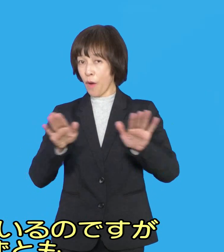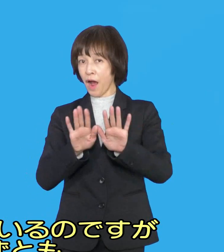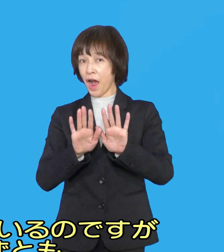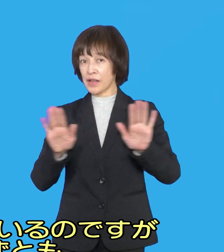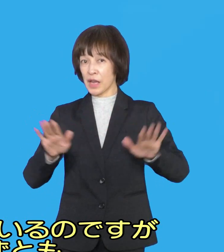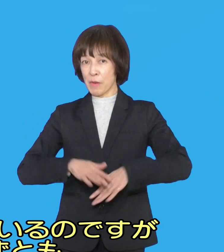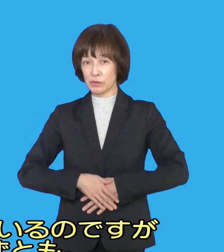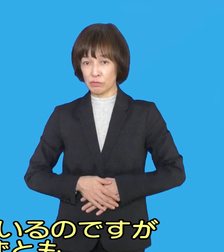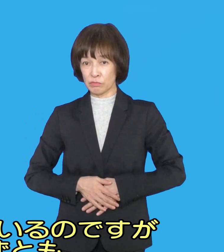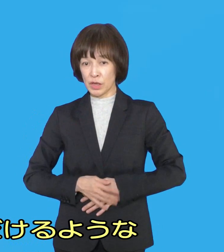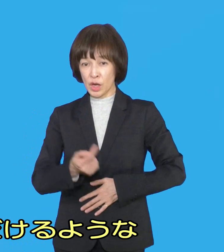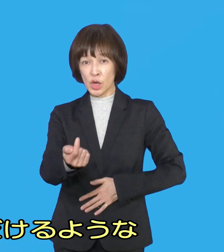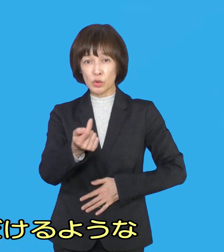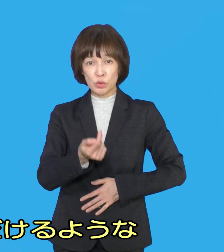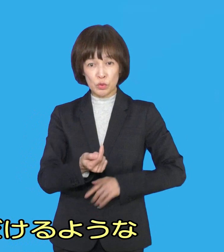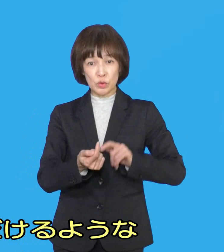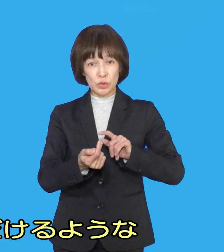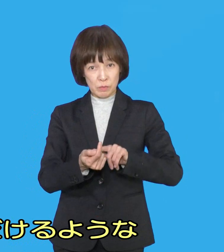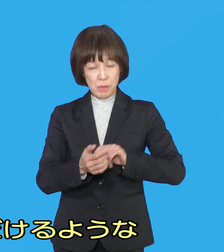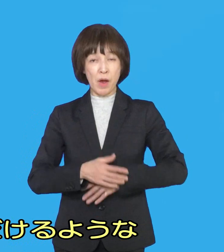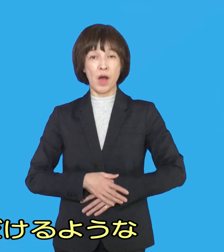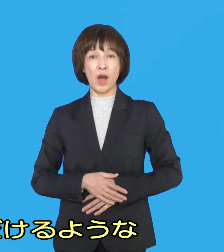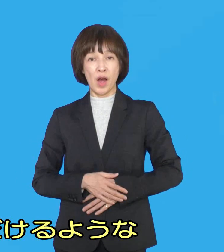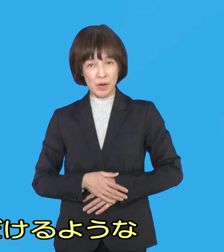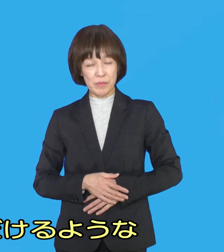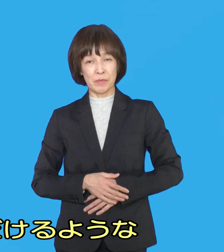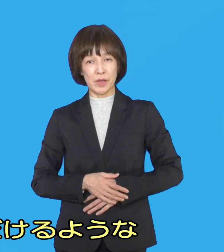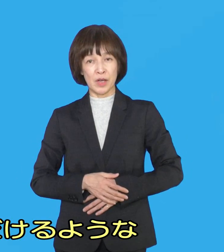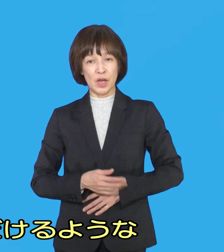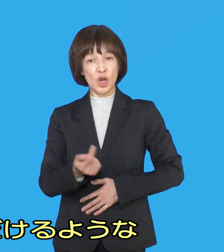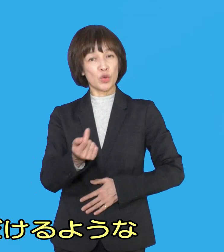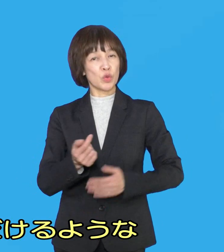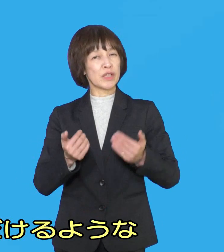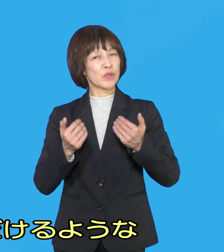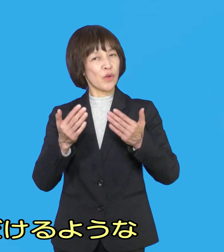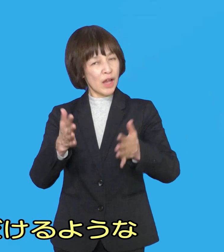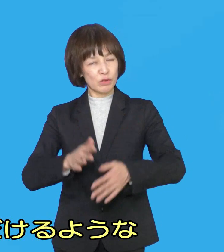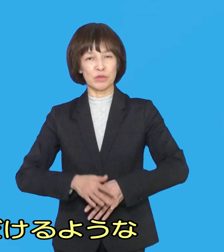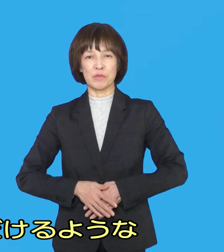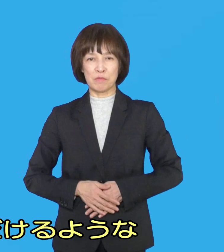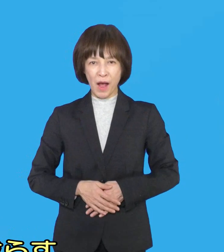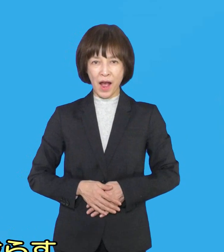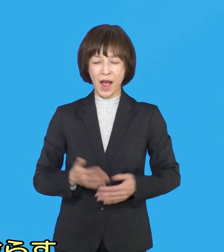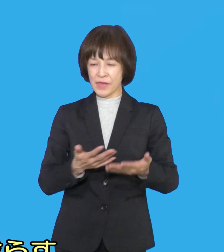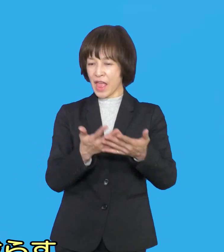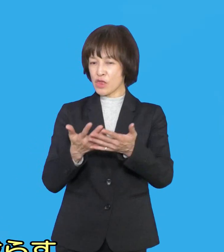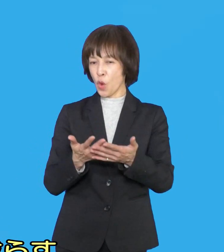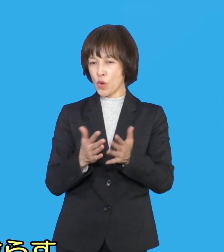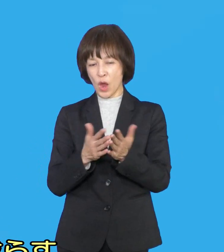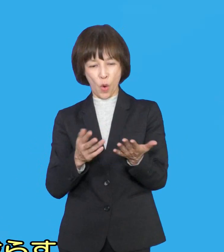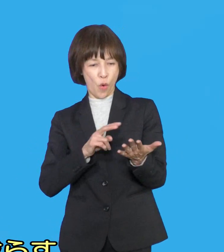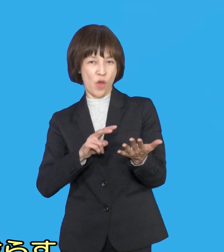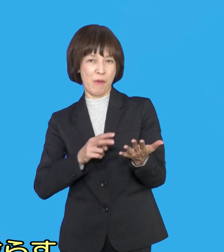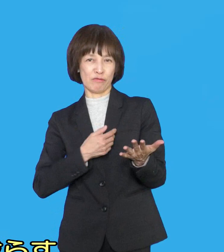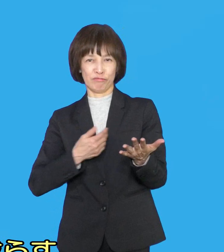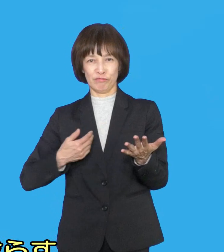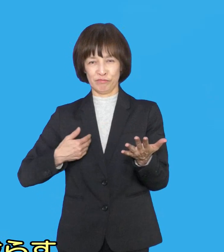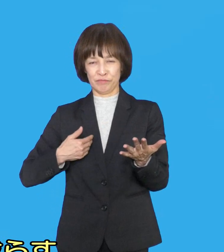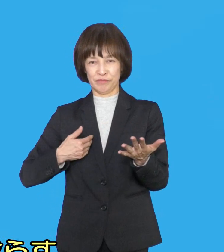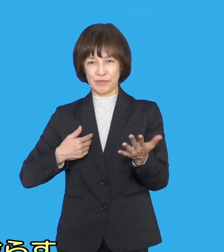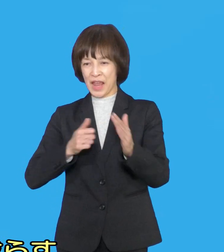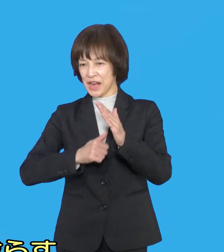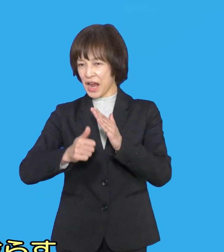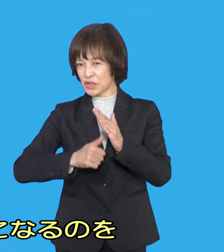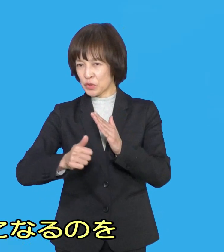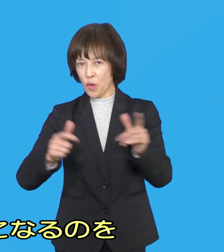館に来られずとも電子書籍をご覧いただけるような環境を作ることで、外出の機会を